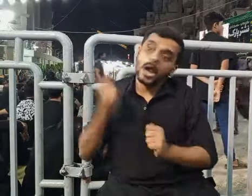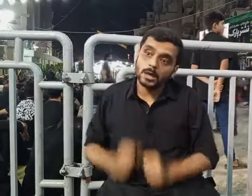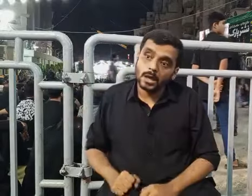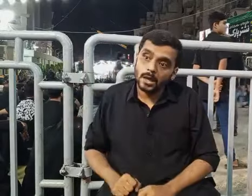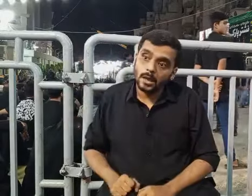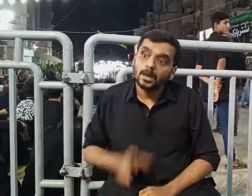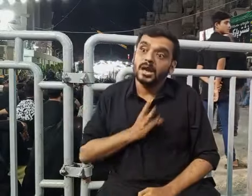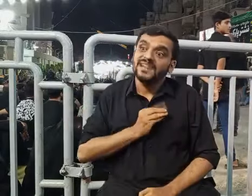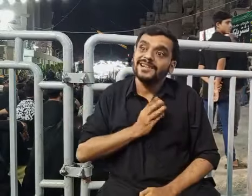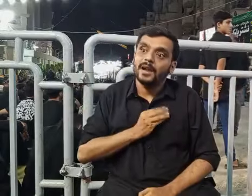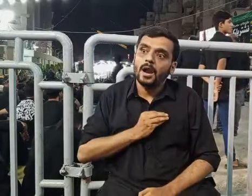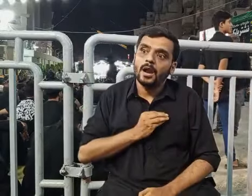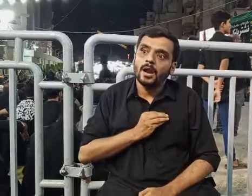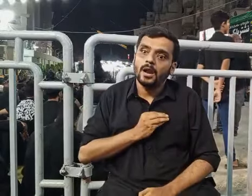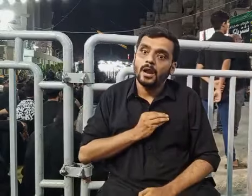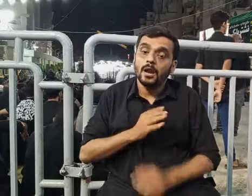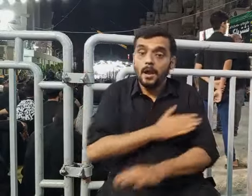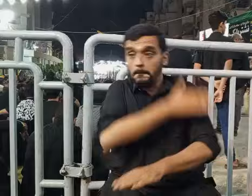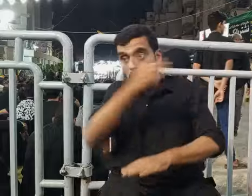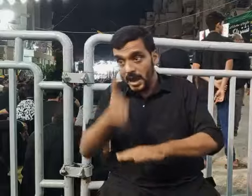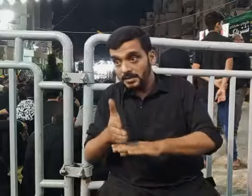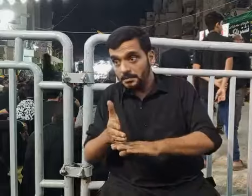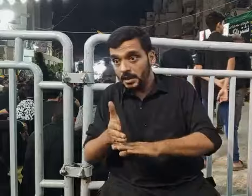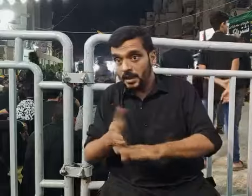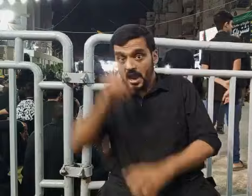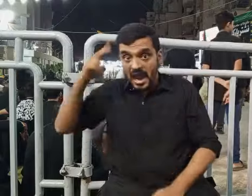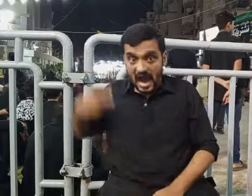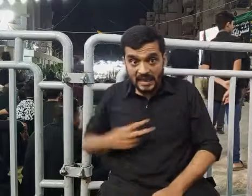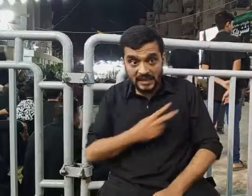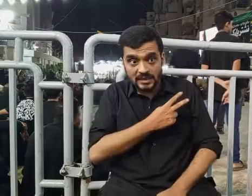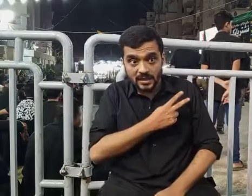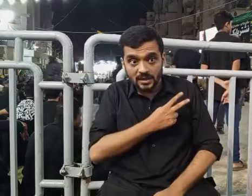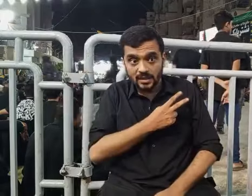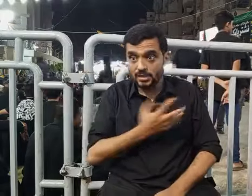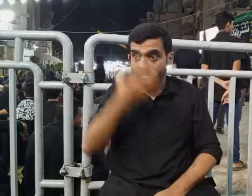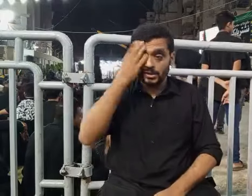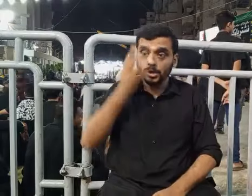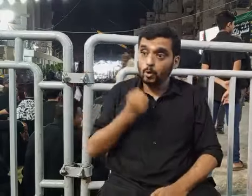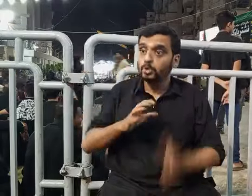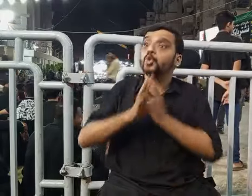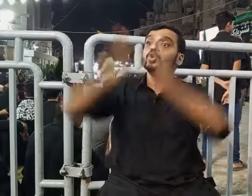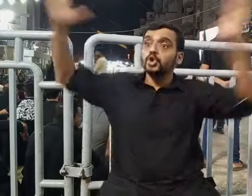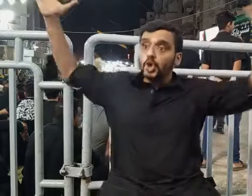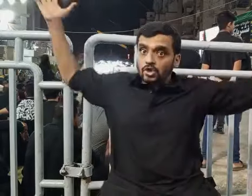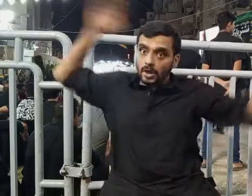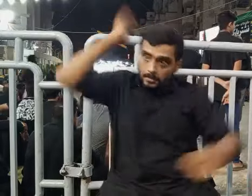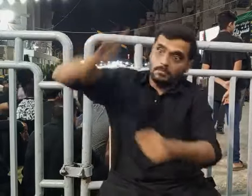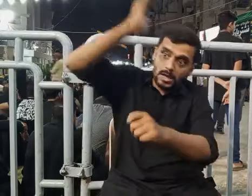اقتدار فرمایا ان کو جب ہوا یہ حکم کردگار فرعون پاس جانے کرو حال